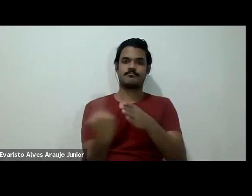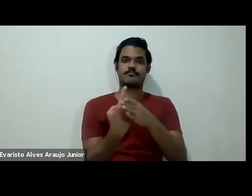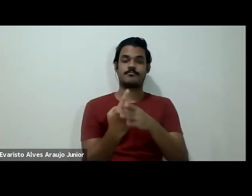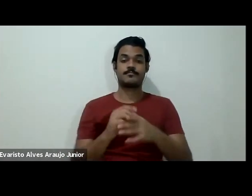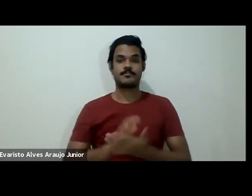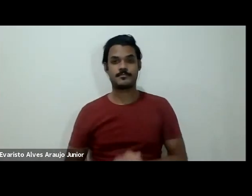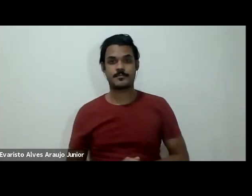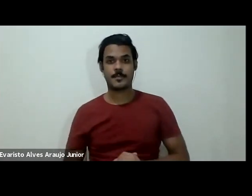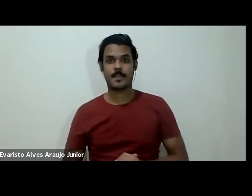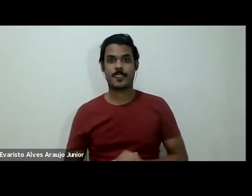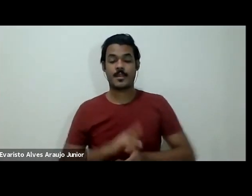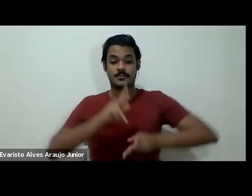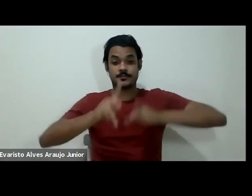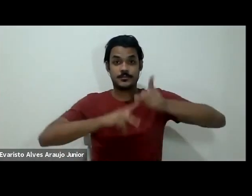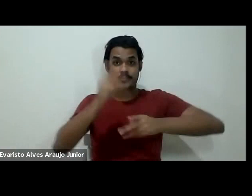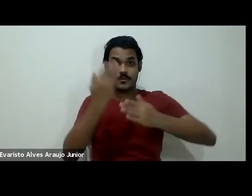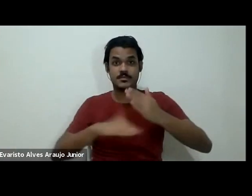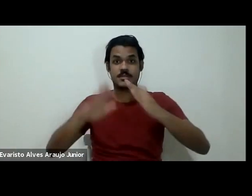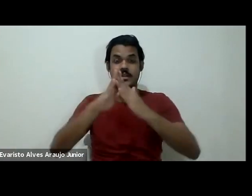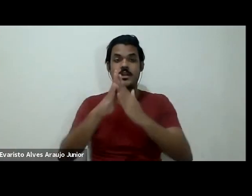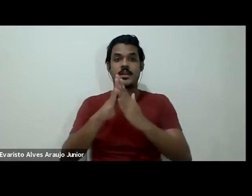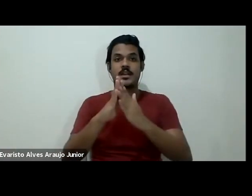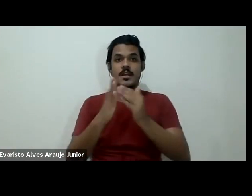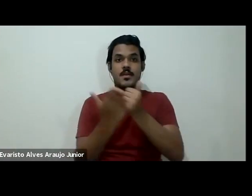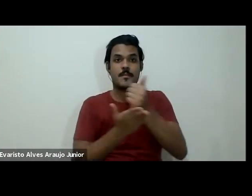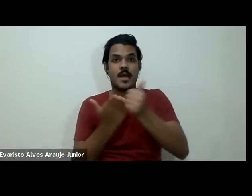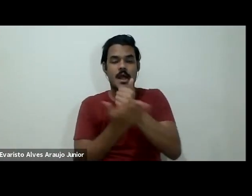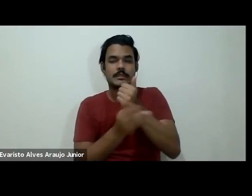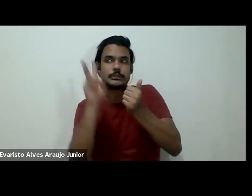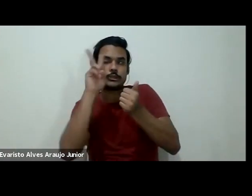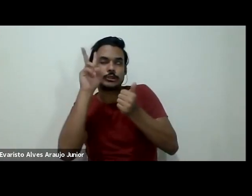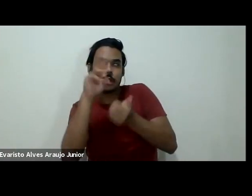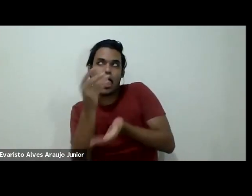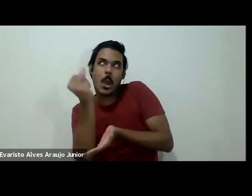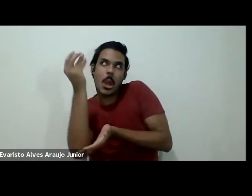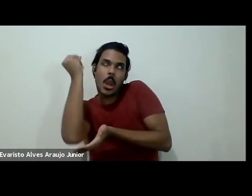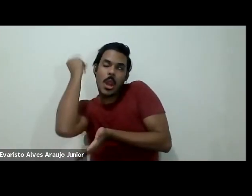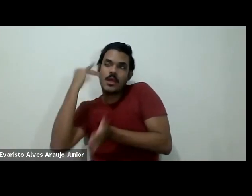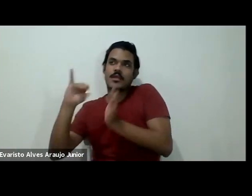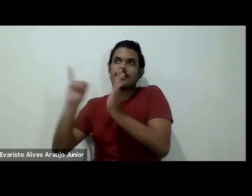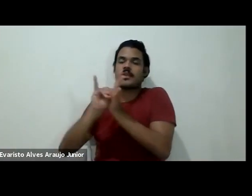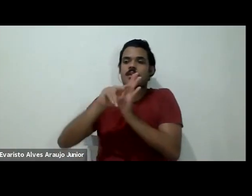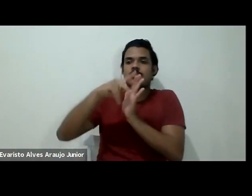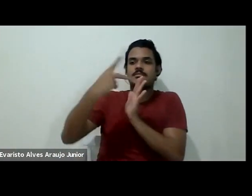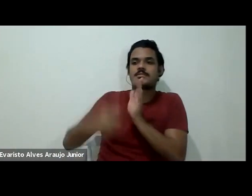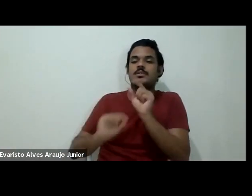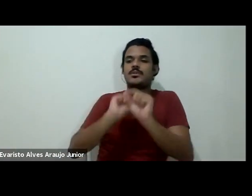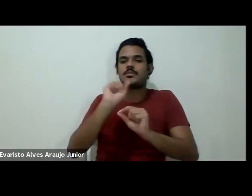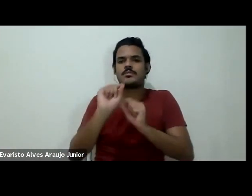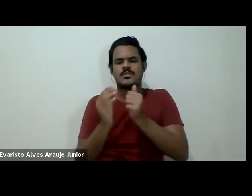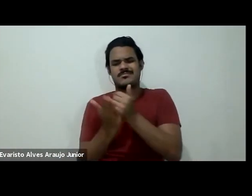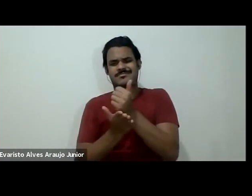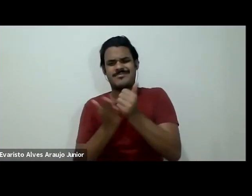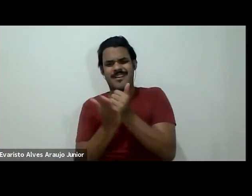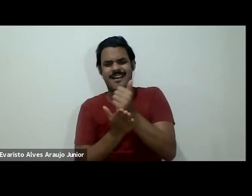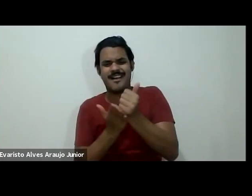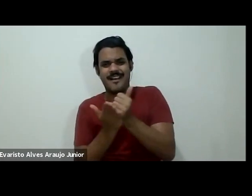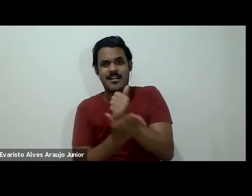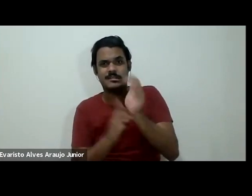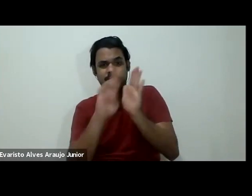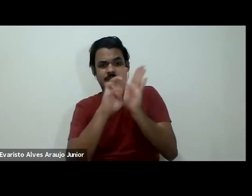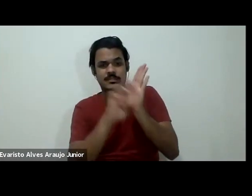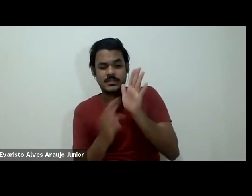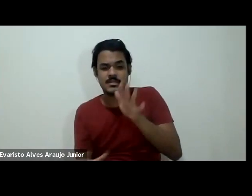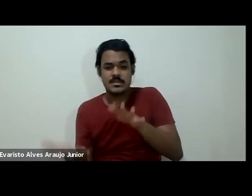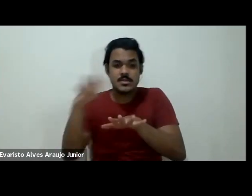Os povos de terreiro possuem na sua historicidade, na sua identidade, um elemento essencial de